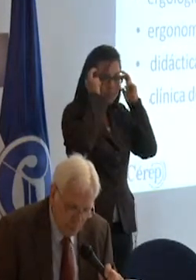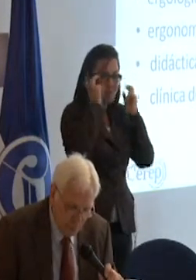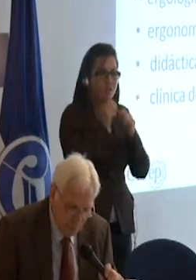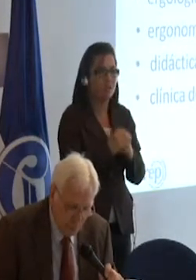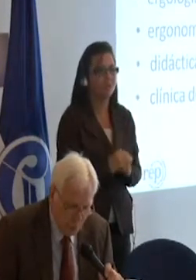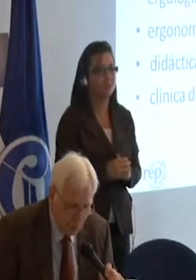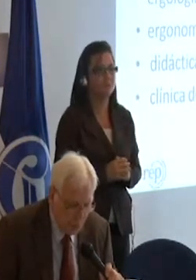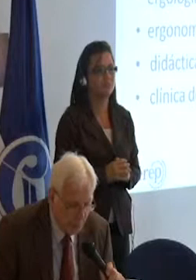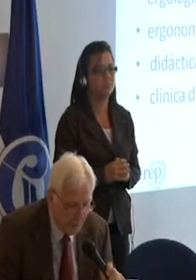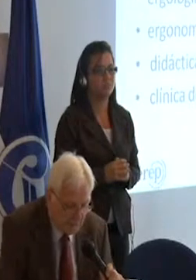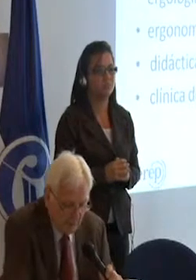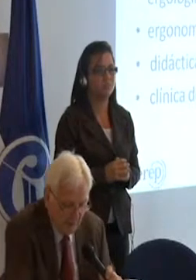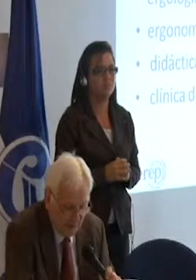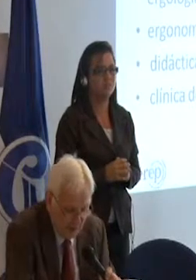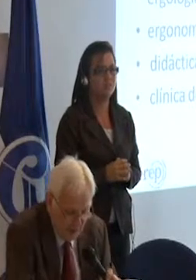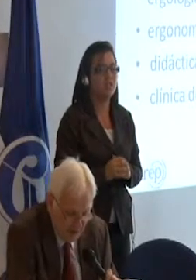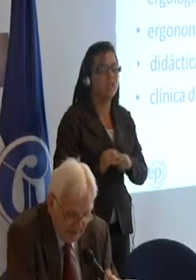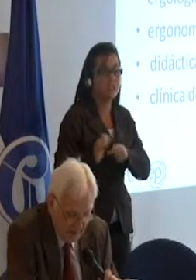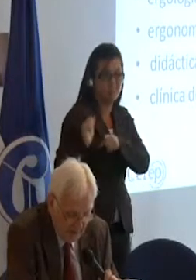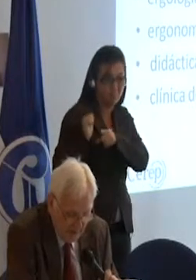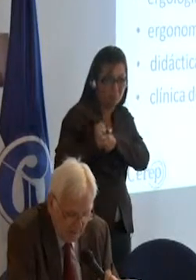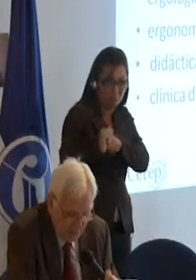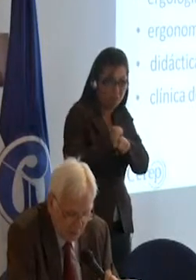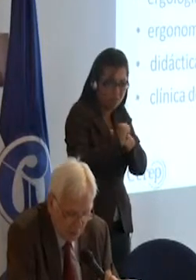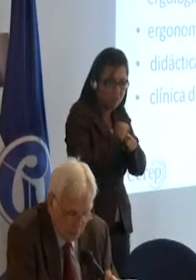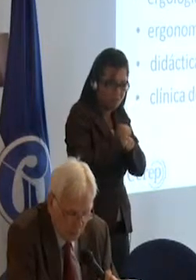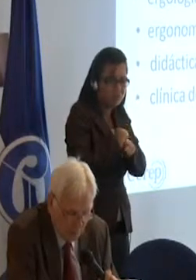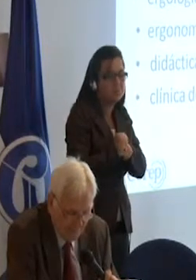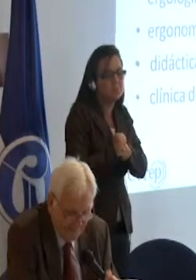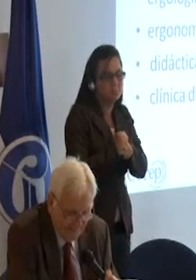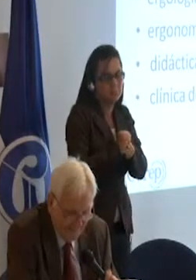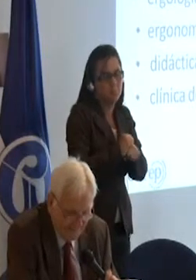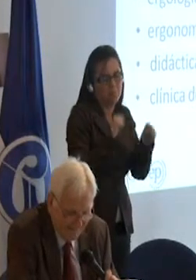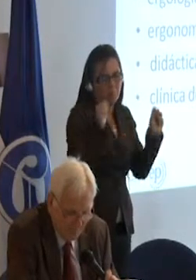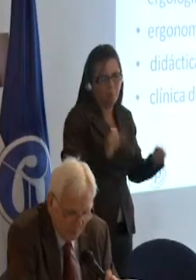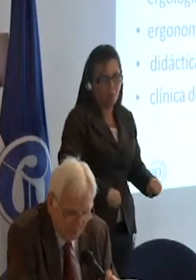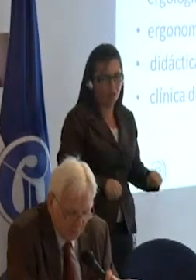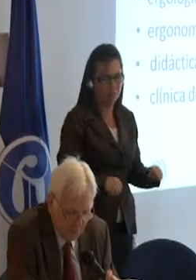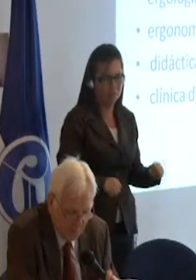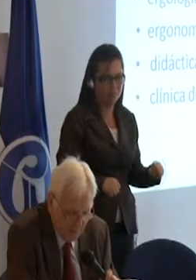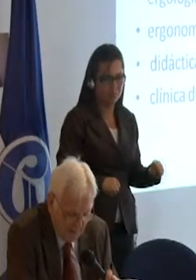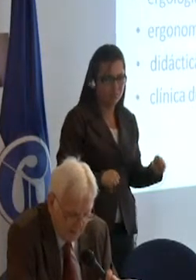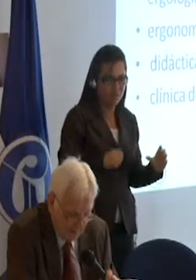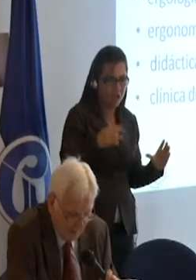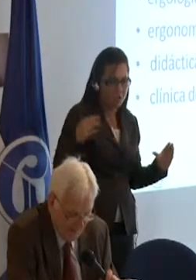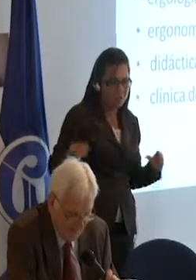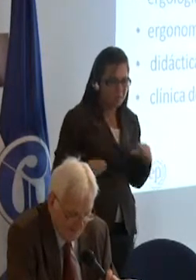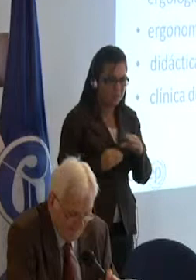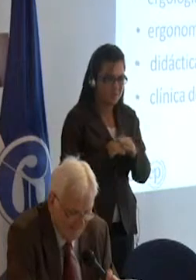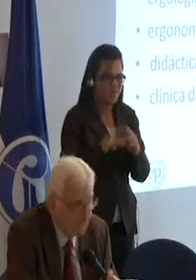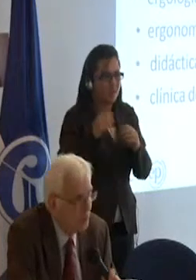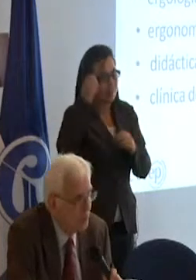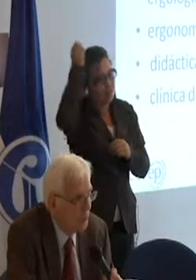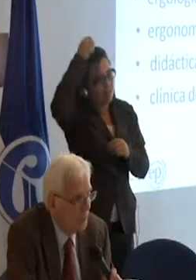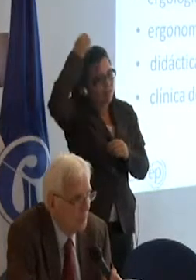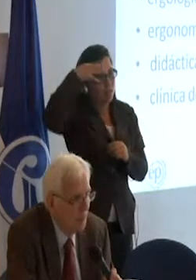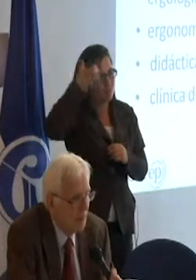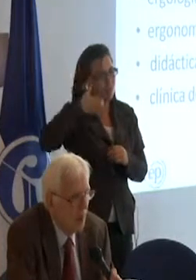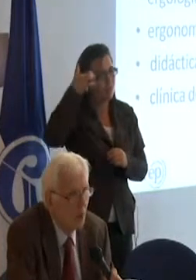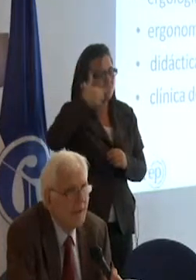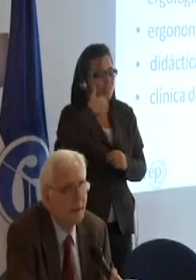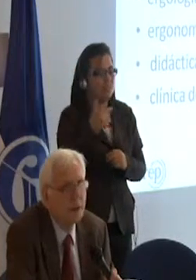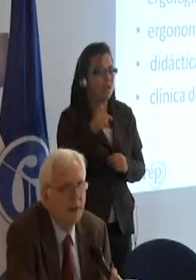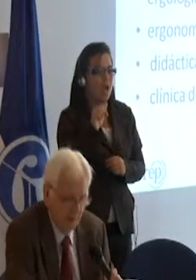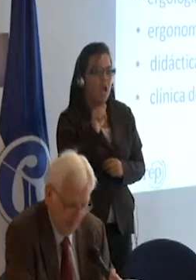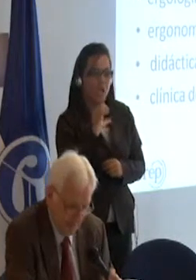Las prácticas pueden ser asimiladas a lo que la didáctica profesional llama la